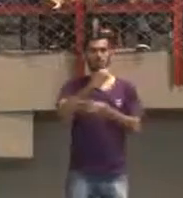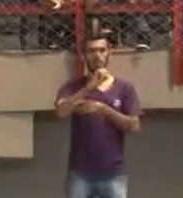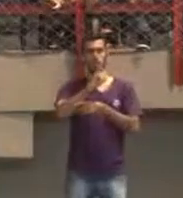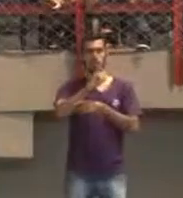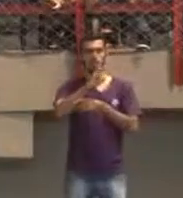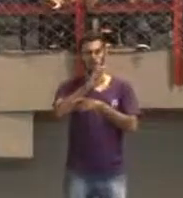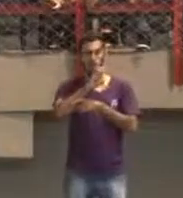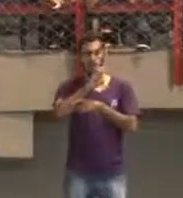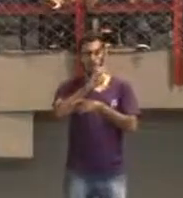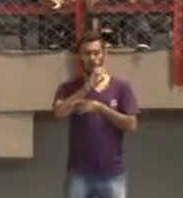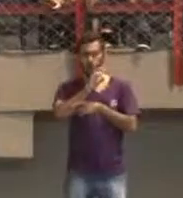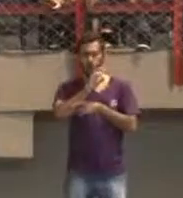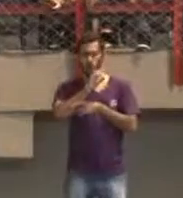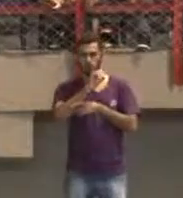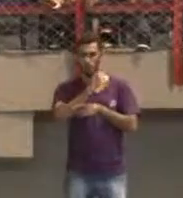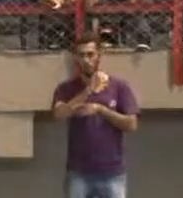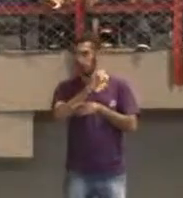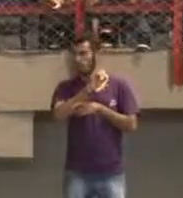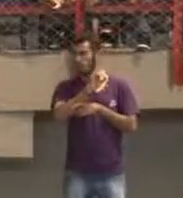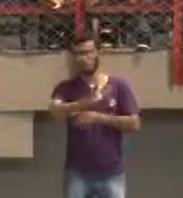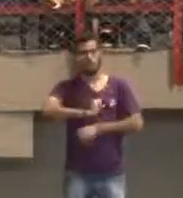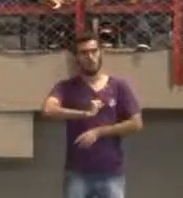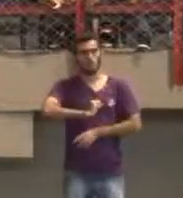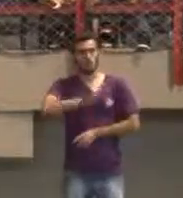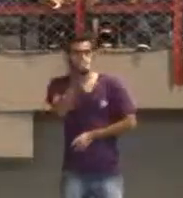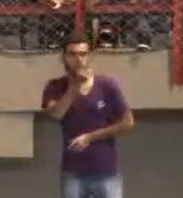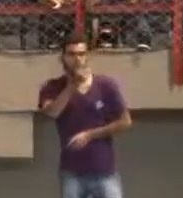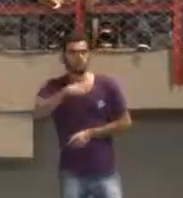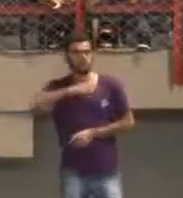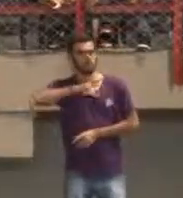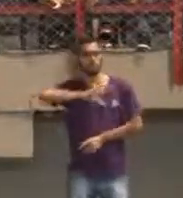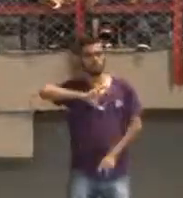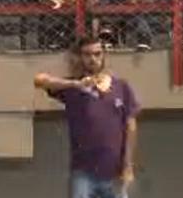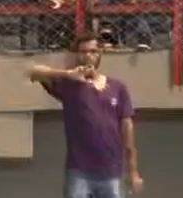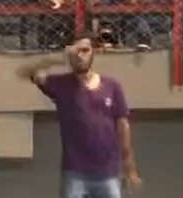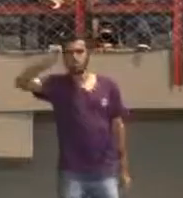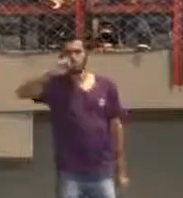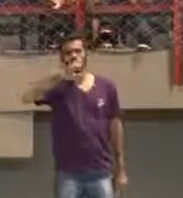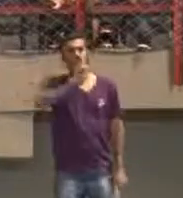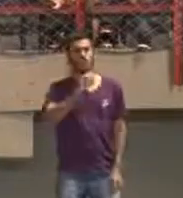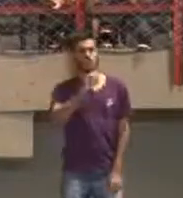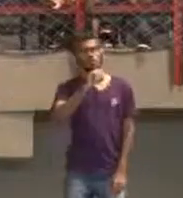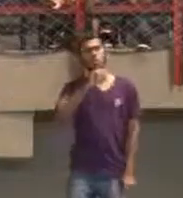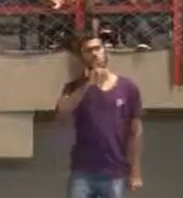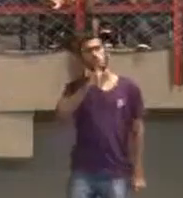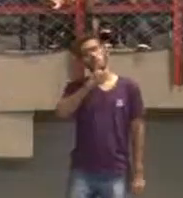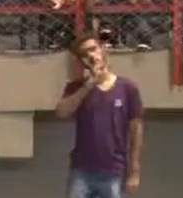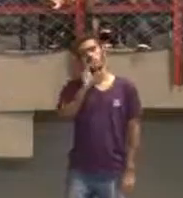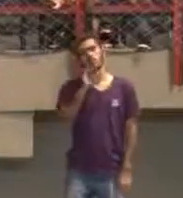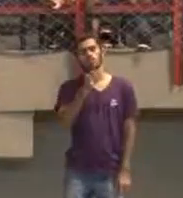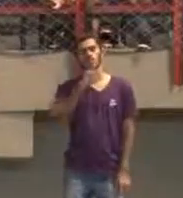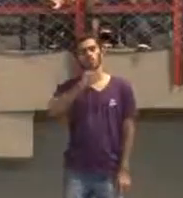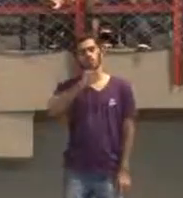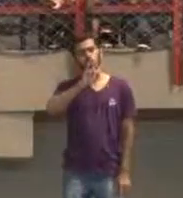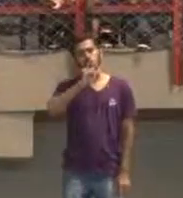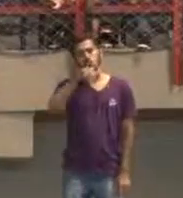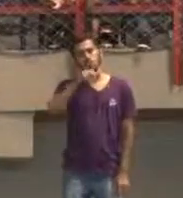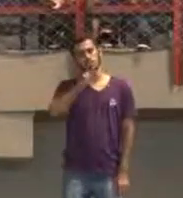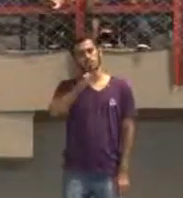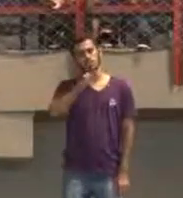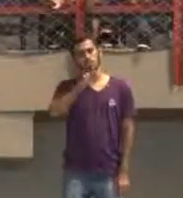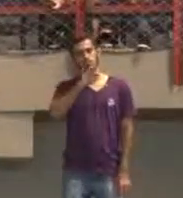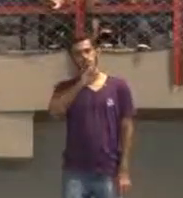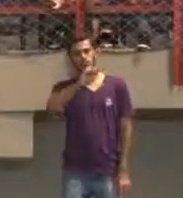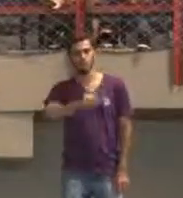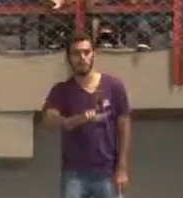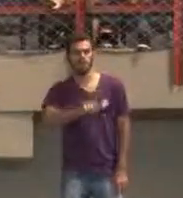Triunfal. Ode, O-D-E. Ode Triunfal. A Ode Triunfal